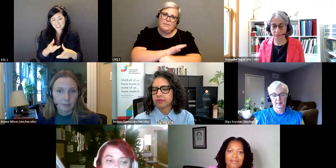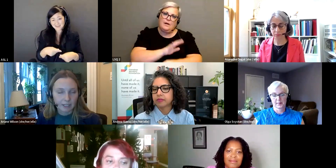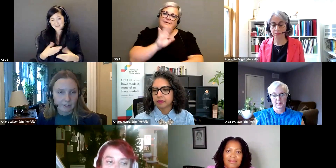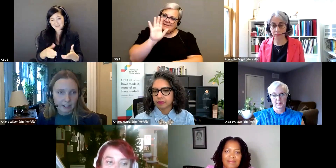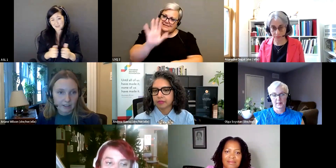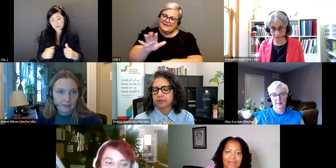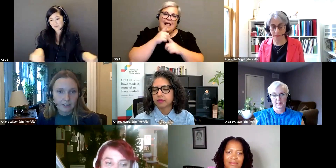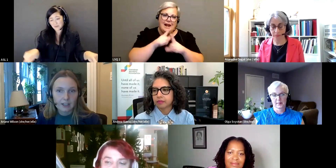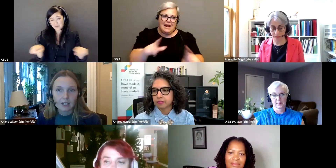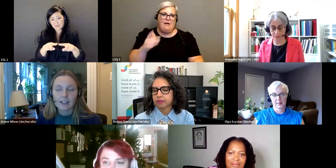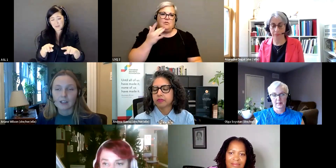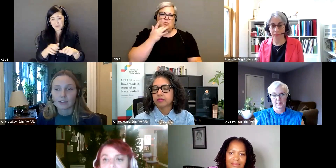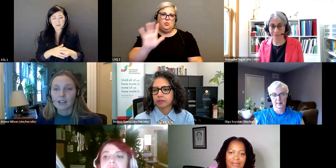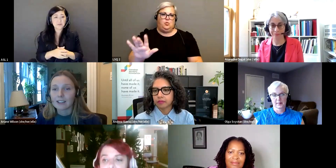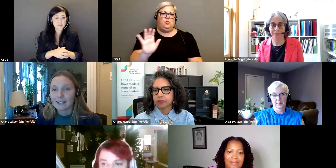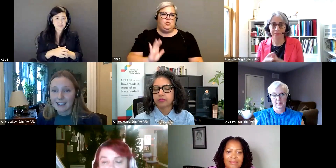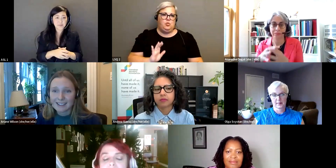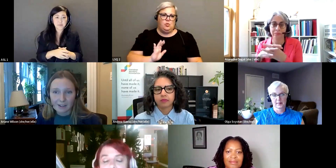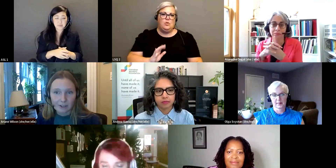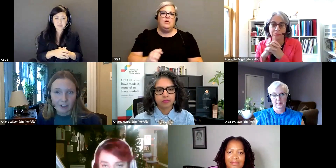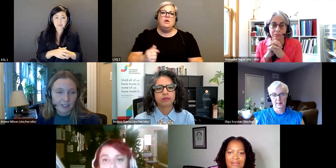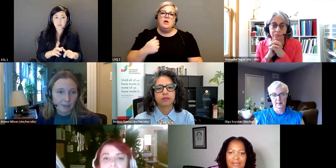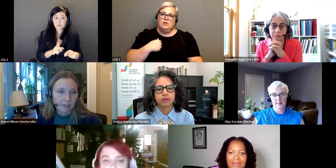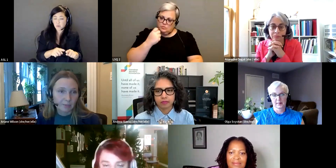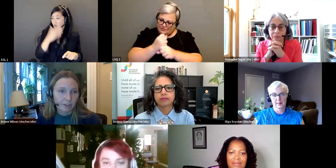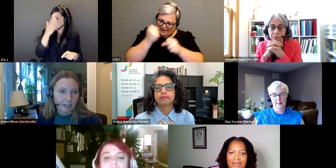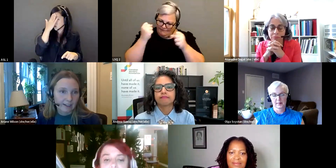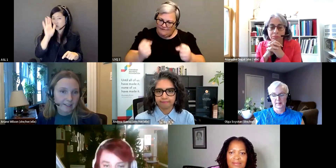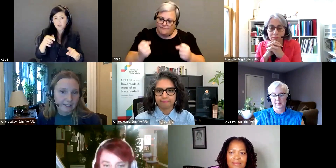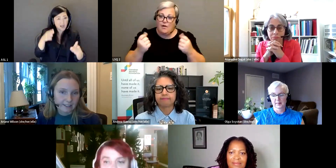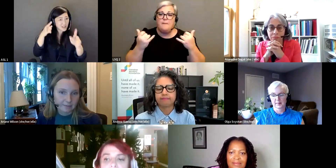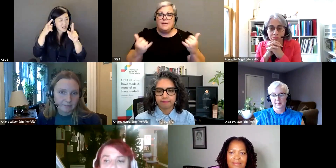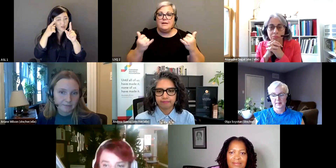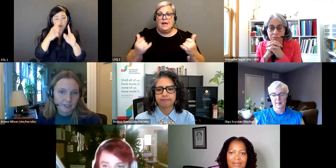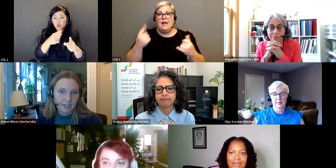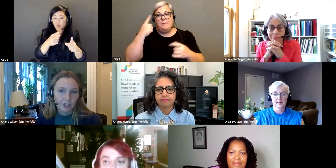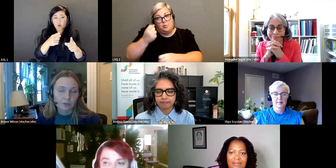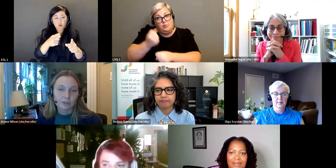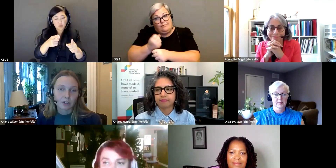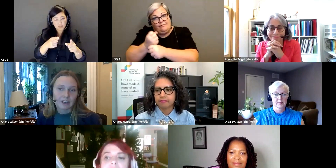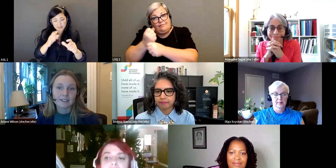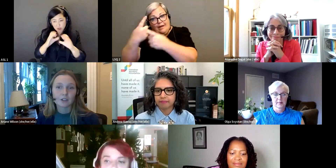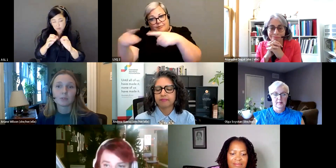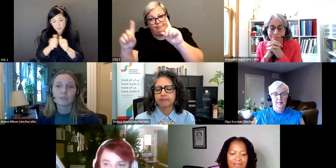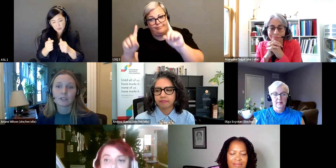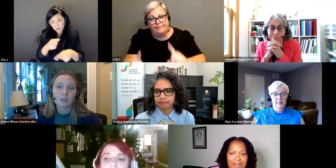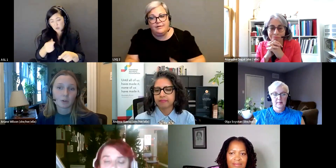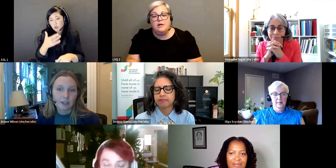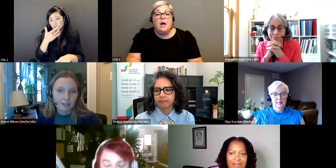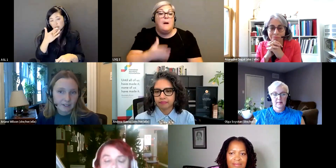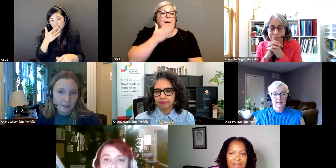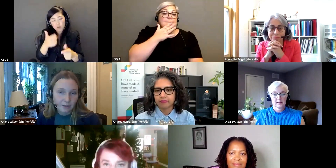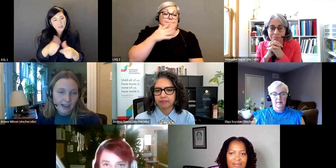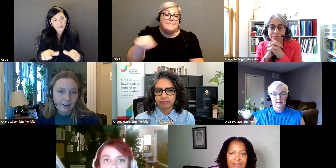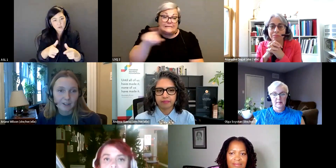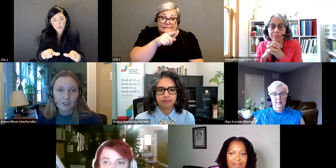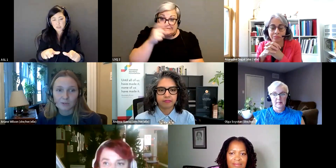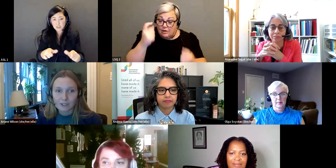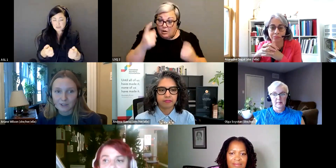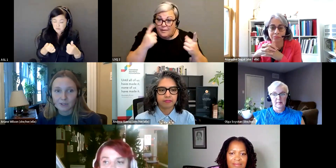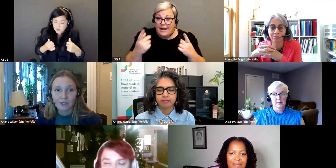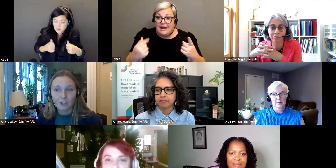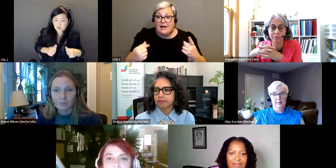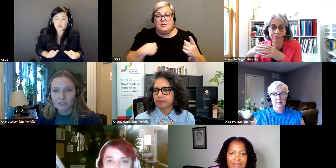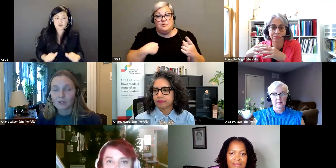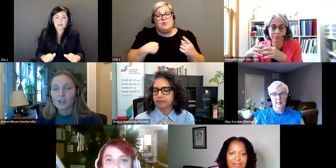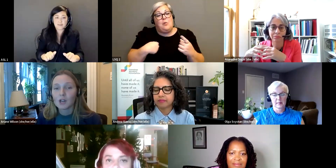votre langue préférée et on travaille très, très fort en ce moment pour le réaliser. Nous vous remercions pour votre compréhension alors que